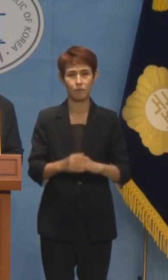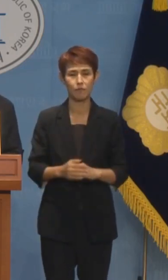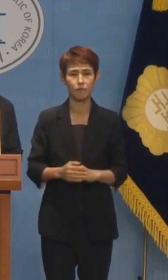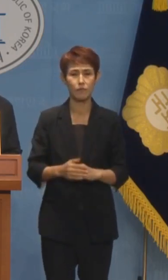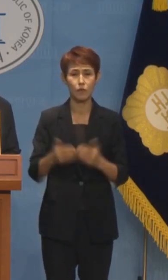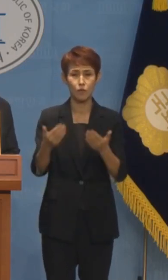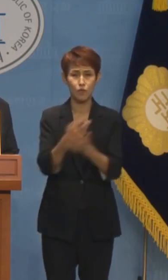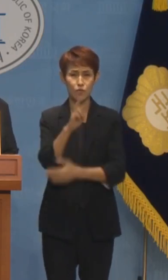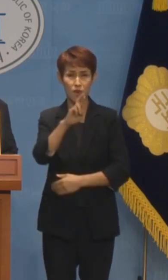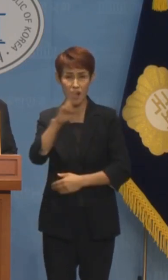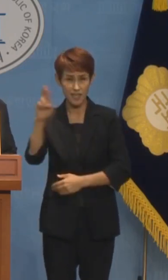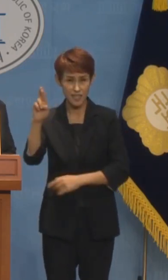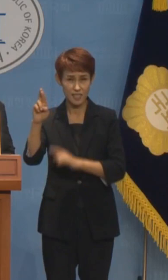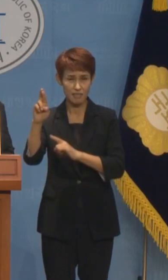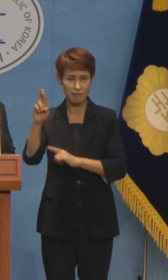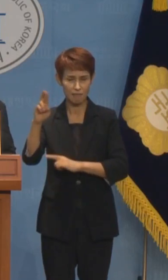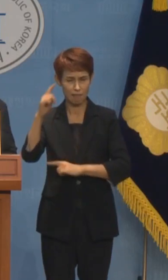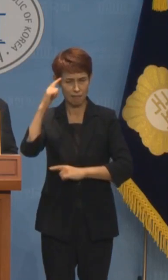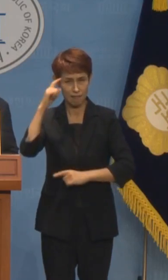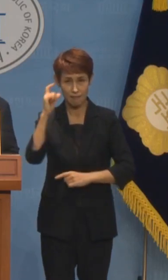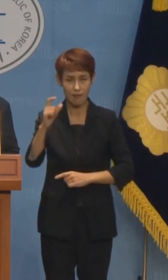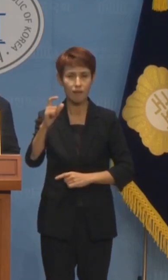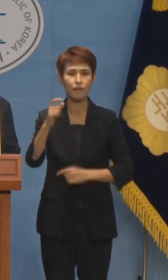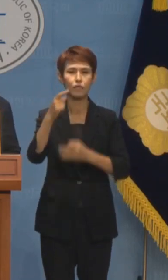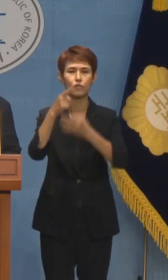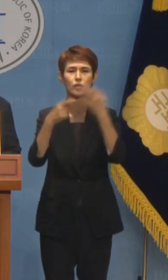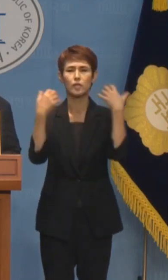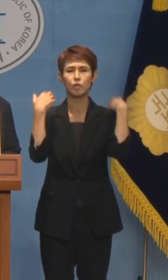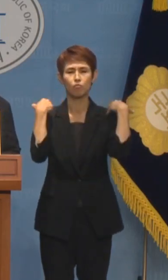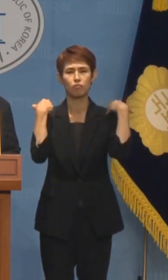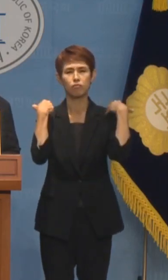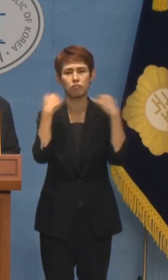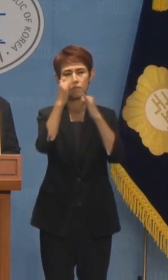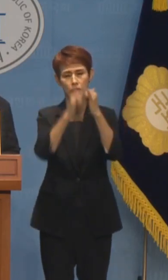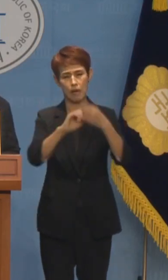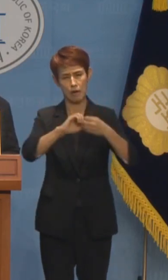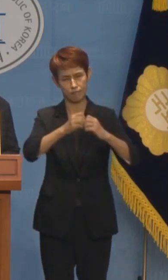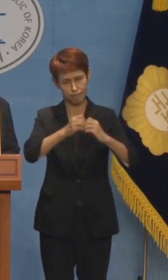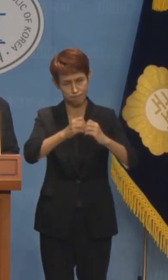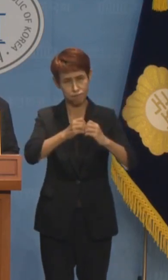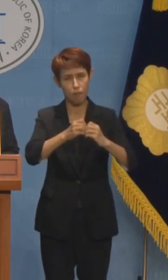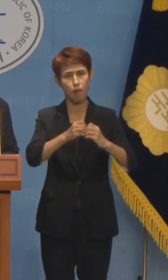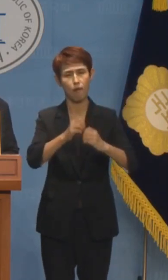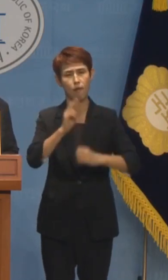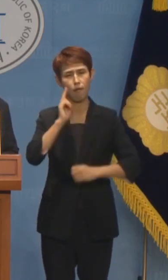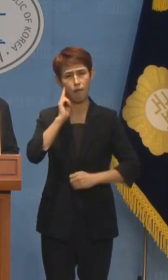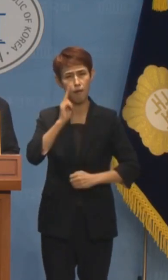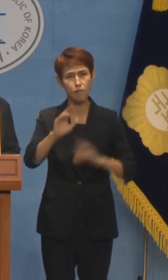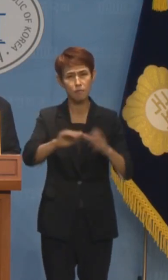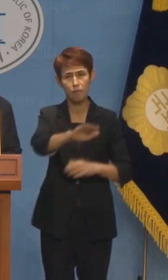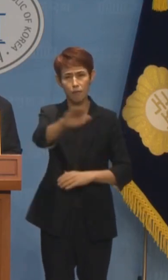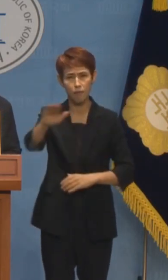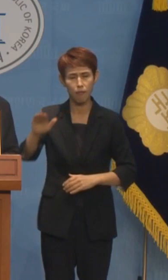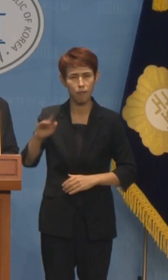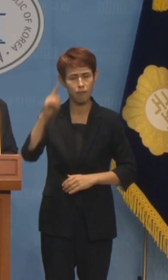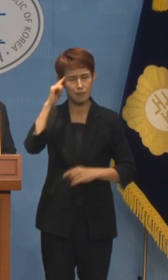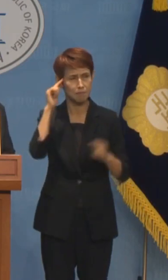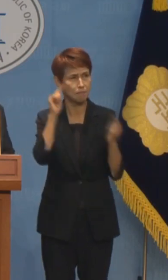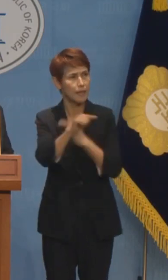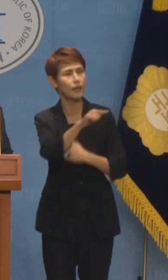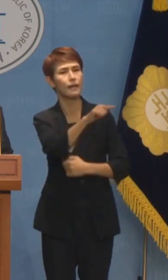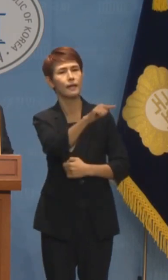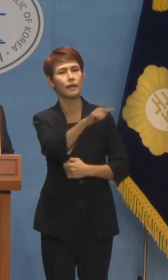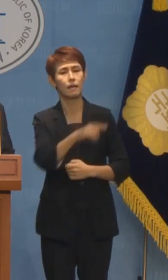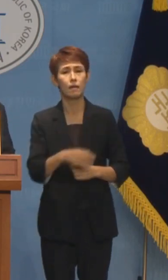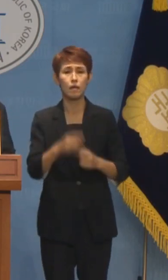식민사관으로 점철된 윤성일 정부의 역사 곡 신일 행보가 매일 국민들의 상식을 뛰어넘고 있습니다 윤